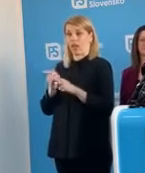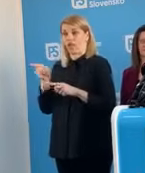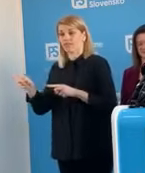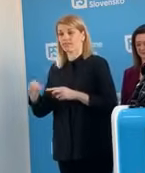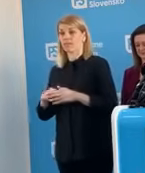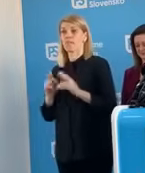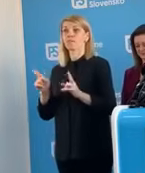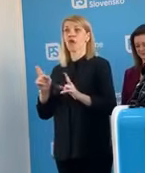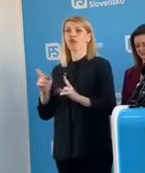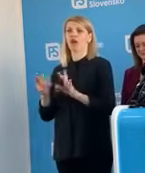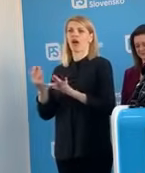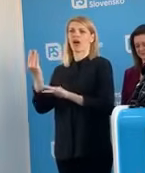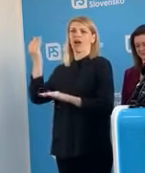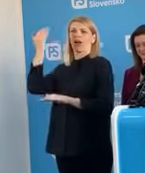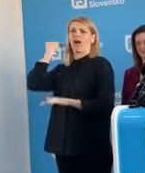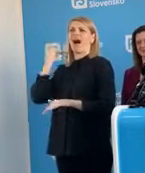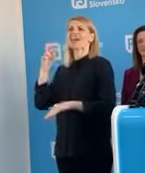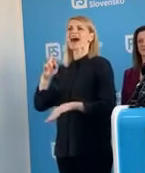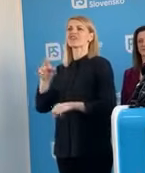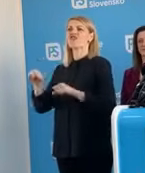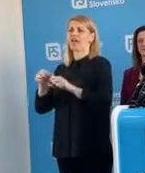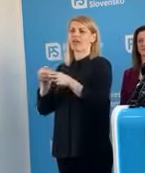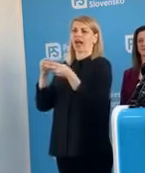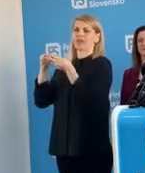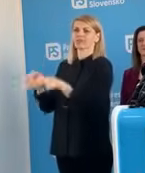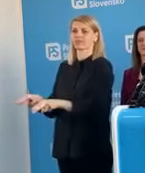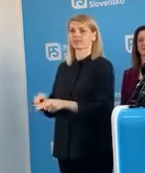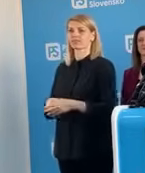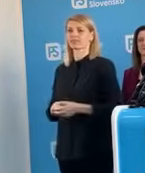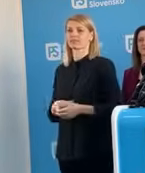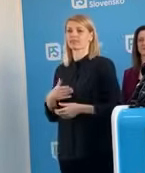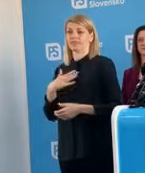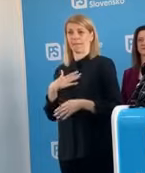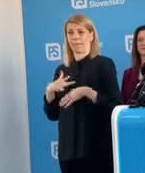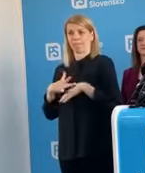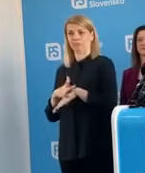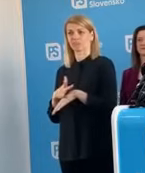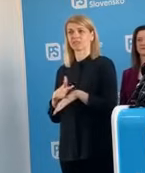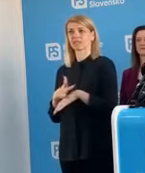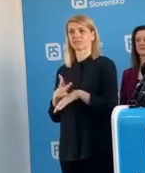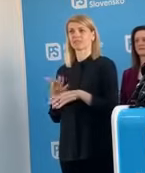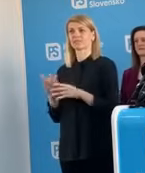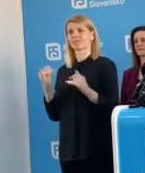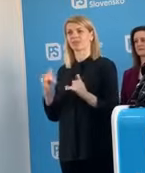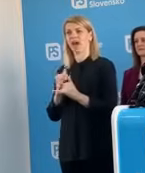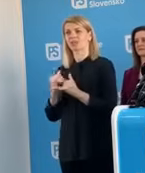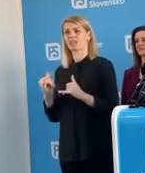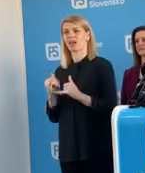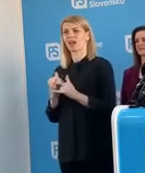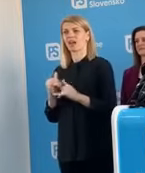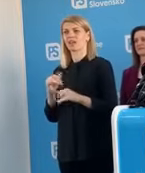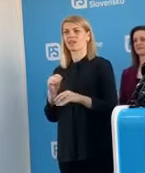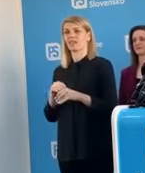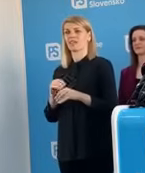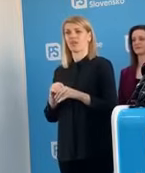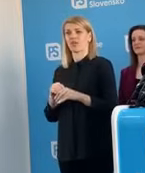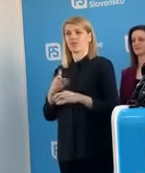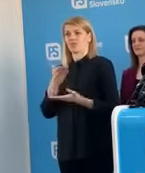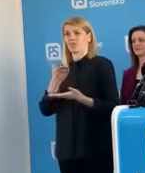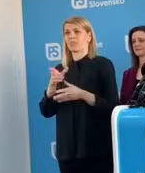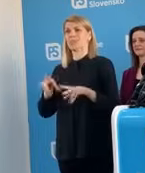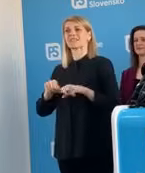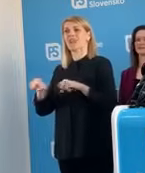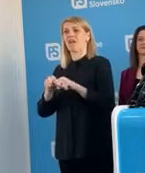Ivety Radičovej. Takže mám taký pocit, že naozaj napriek tomu, že ide o